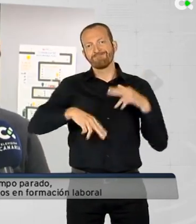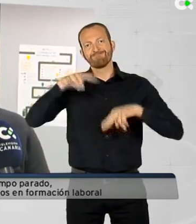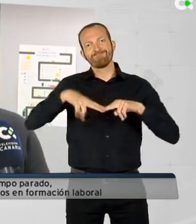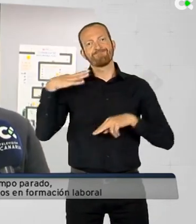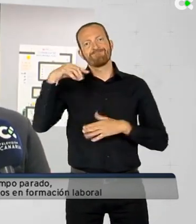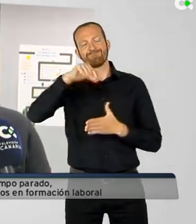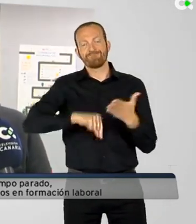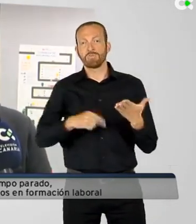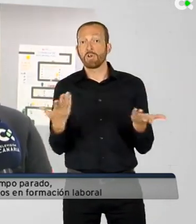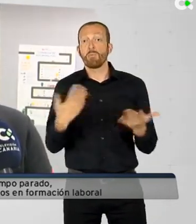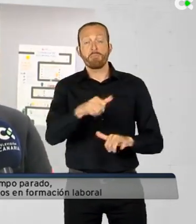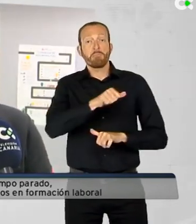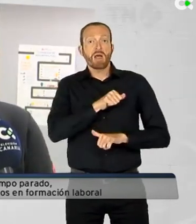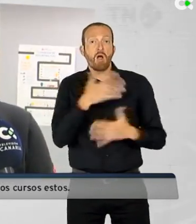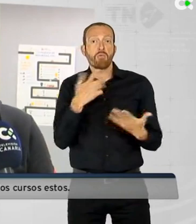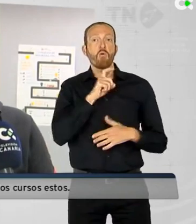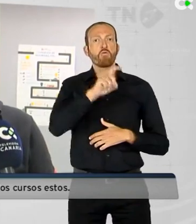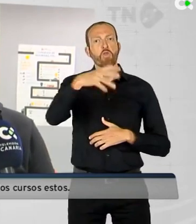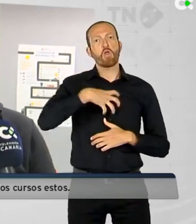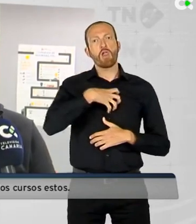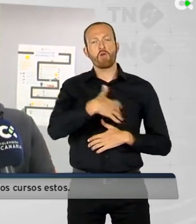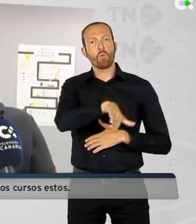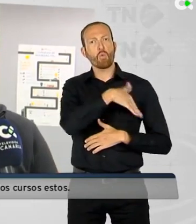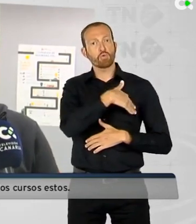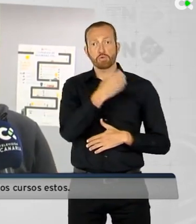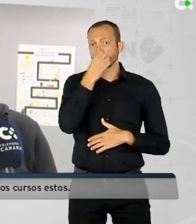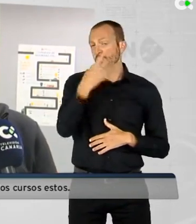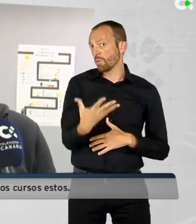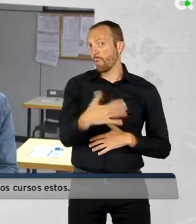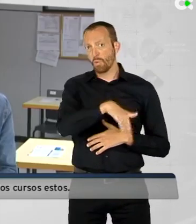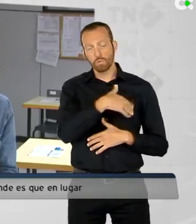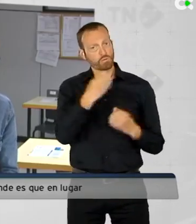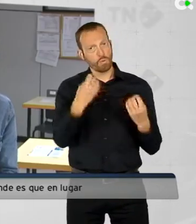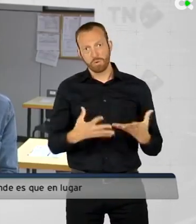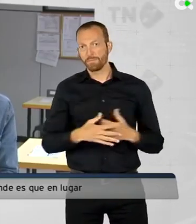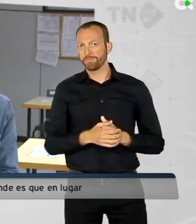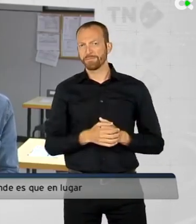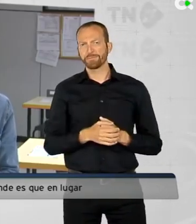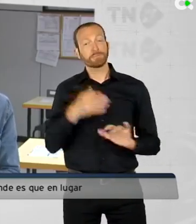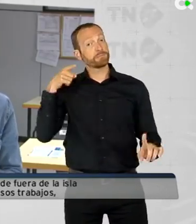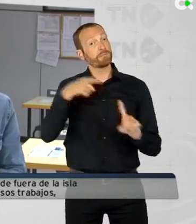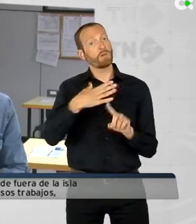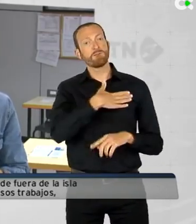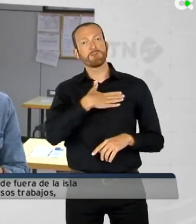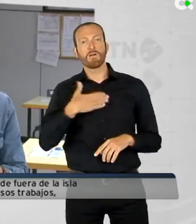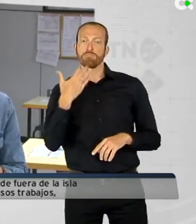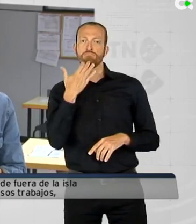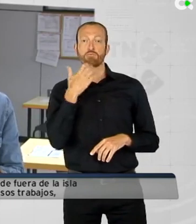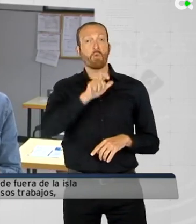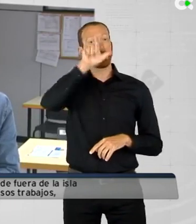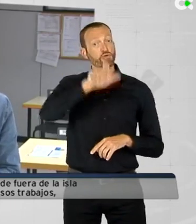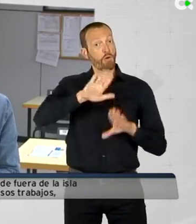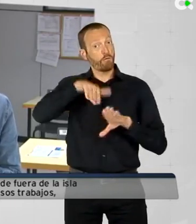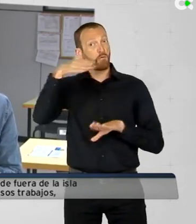ya me he hecho varios cursos en la formación laboral y la verdad que está bien, está aquí en el curso esto. Lo que se pretende es que en lugar de tener que traer gente